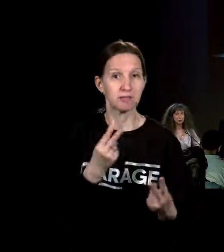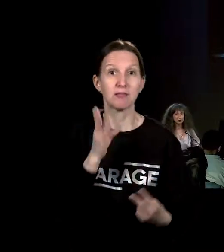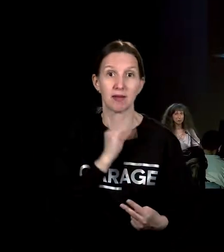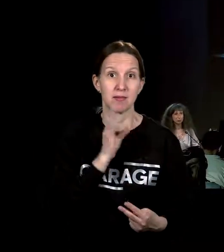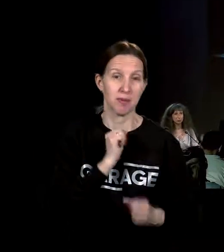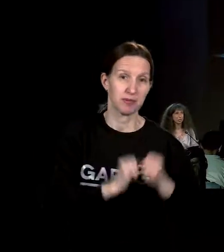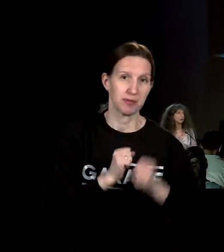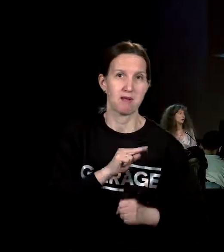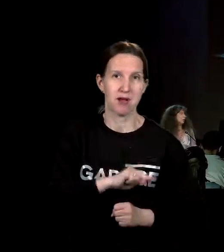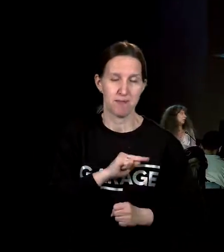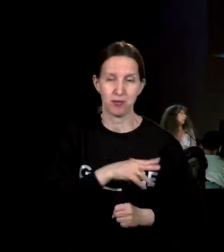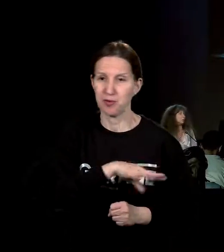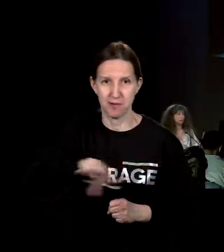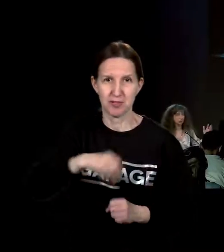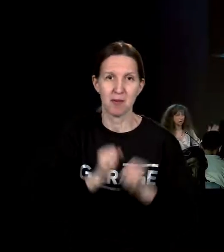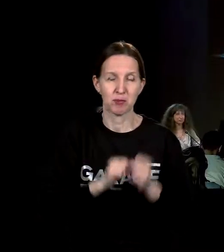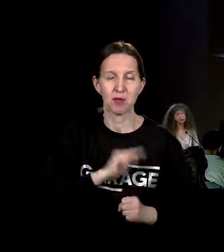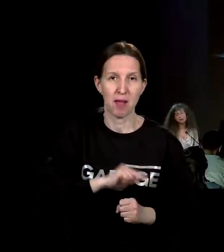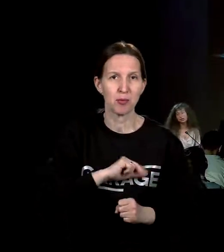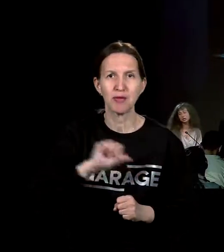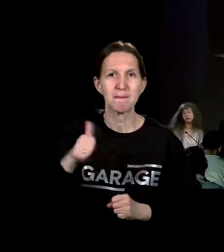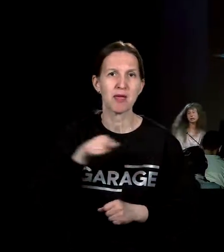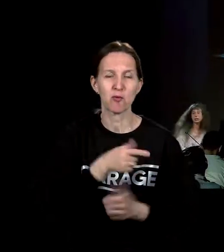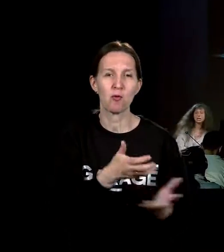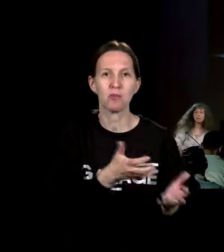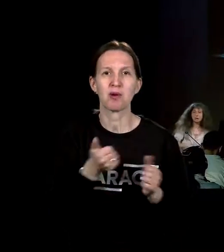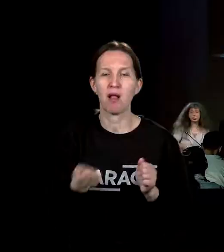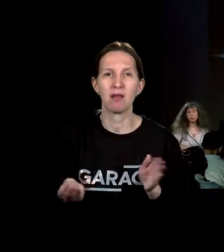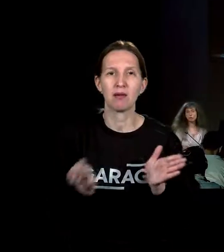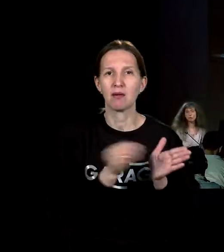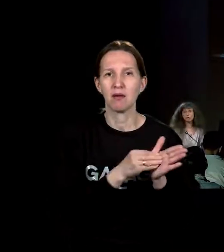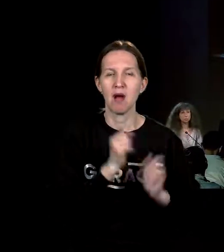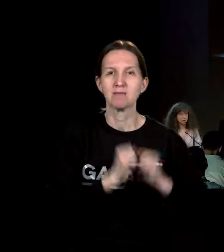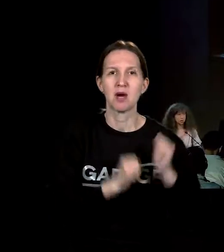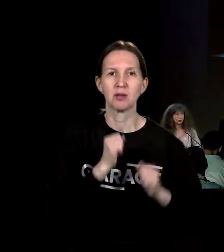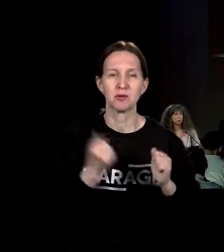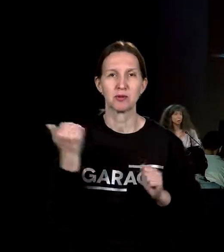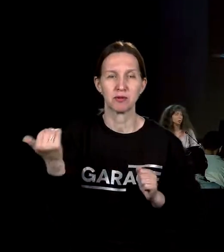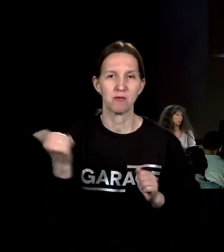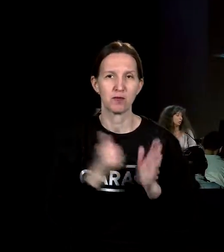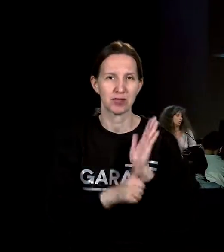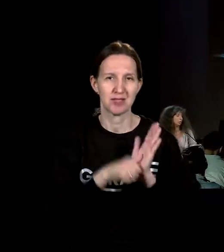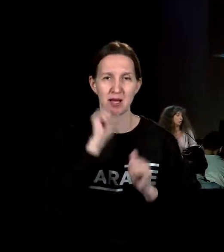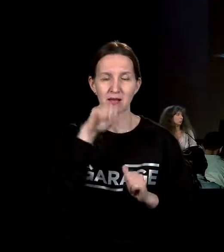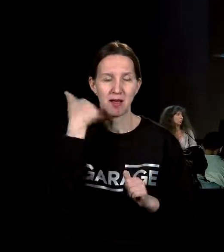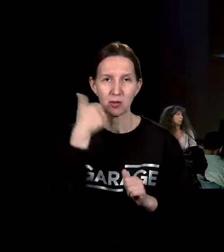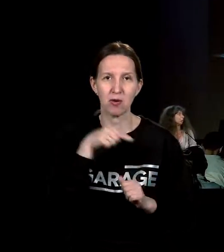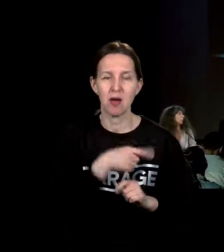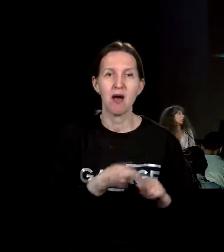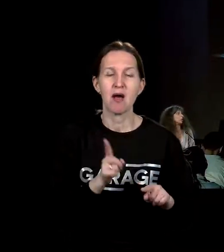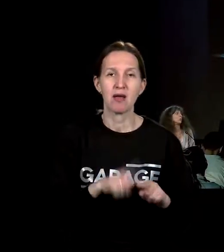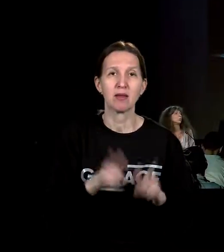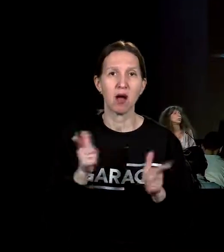Первые моторы, которые он брал в 60-х годах. Первые моторы, которые брал готовые, он их брал. Вот это